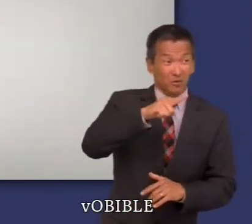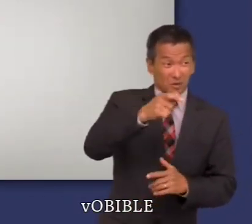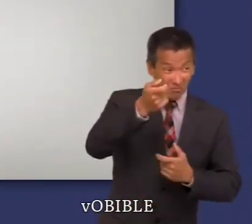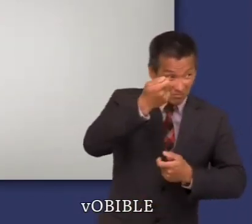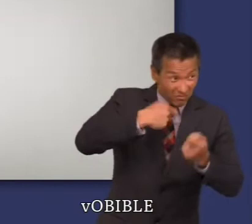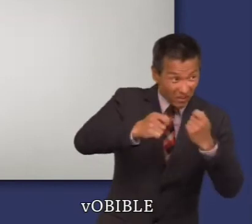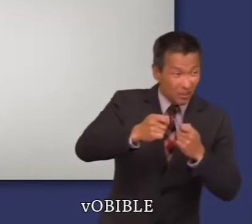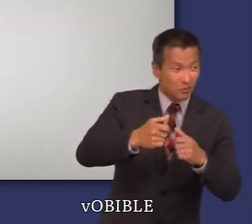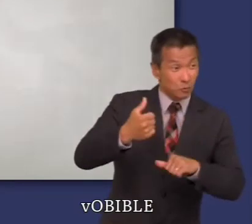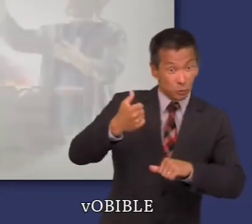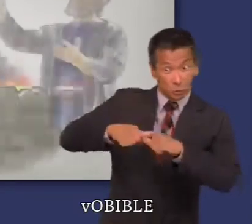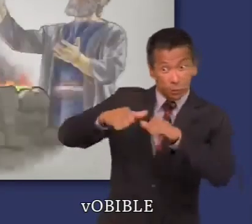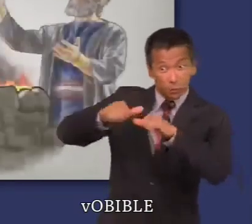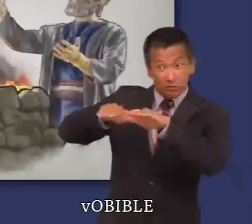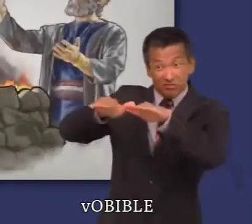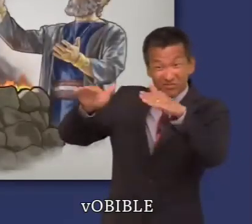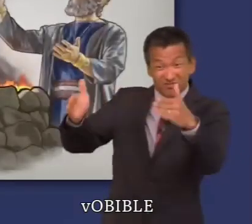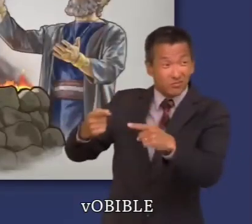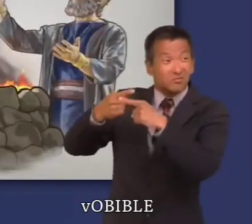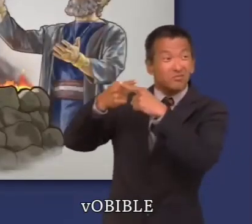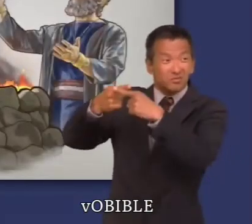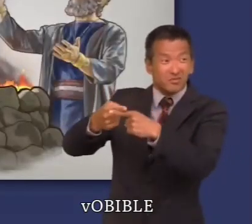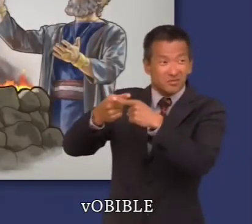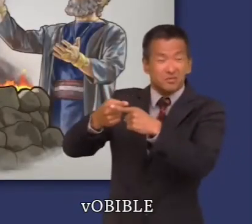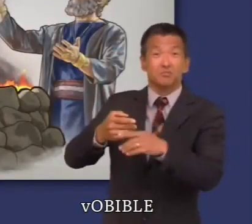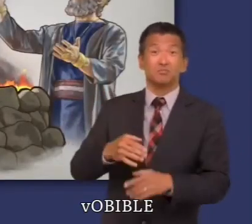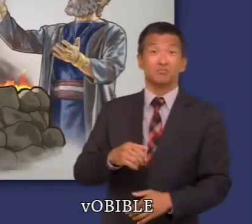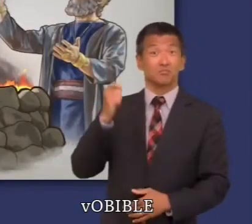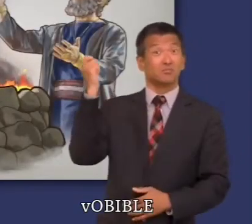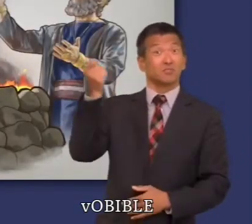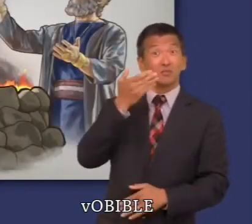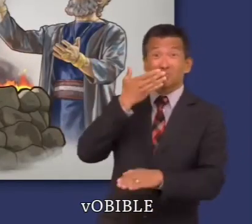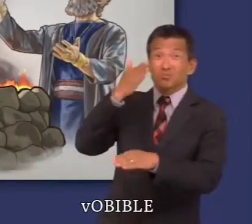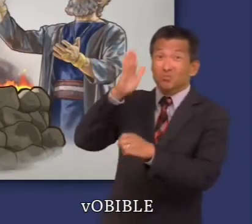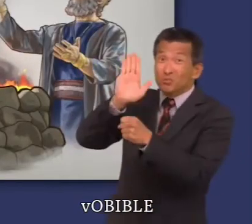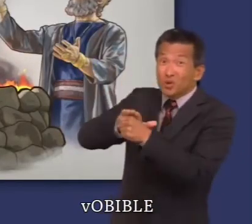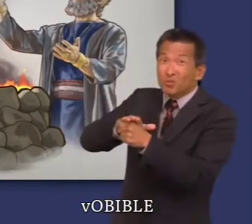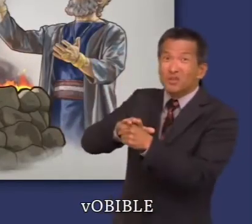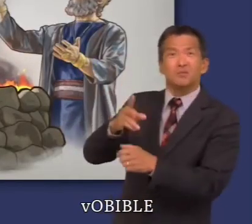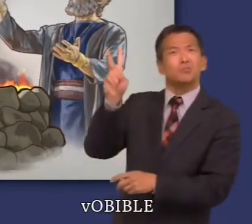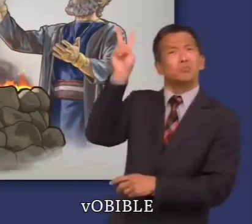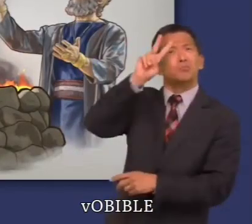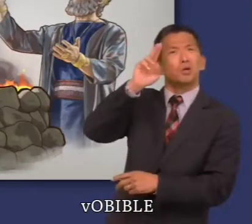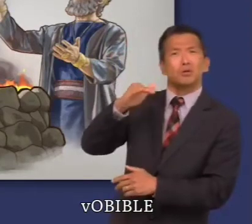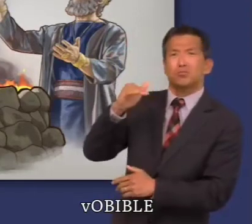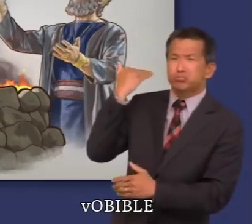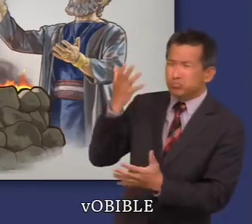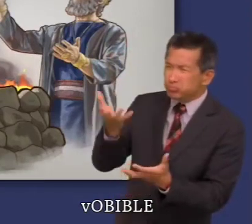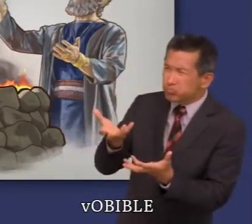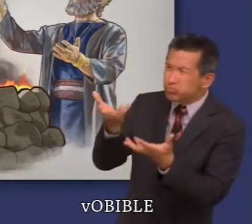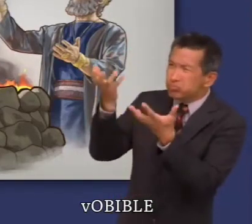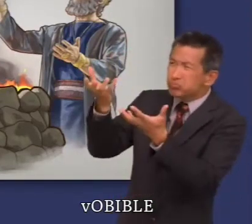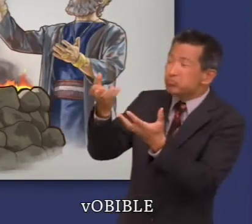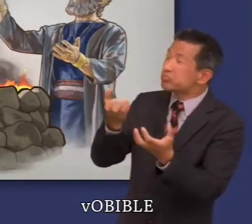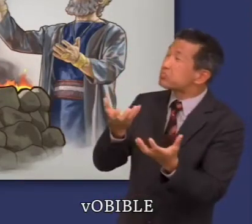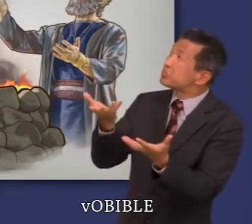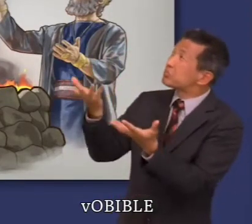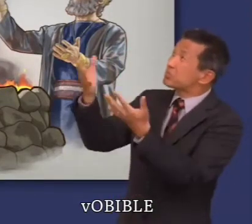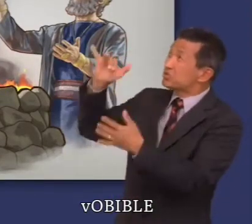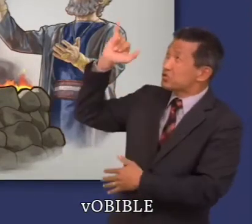Même les fautes des grands chefs d'Israël sont révélées ouvertement. Ce livre nous montre aussi que même s'ils récoltent ce qu'ils ont